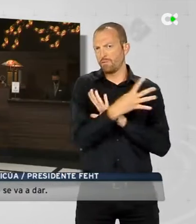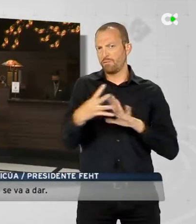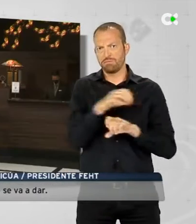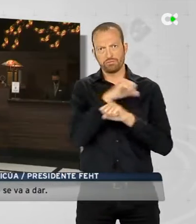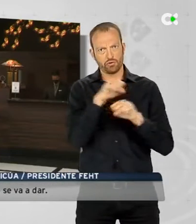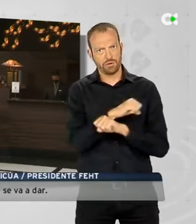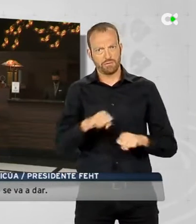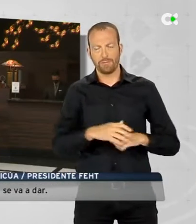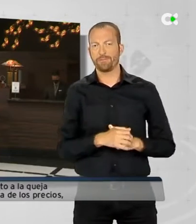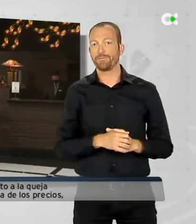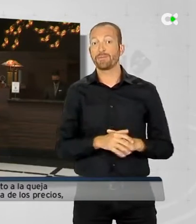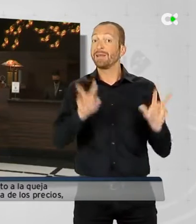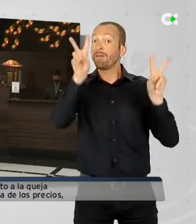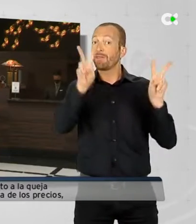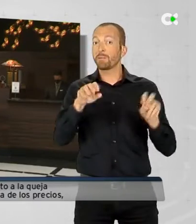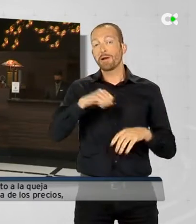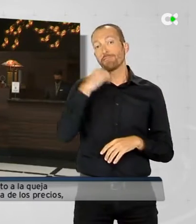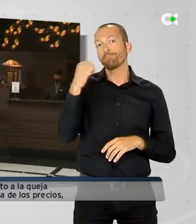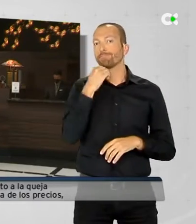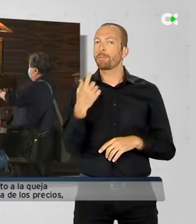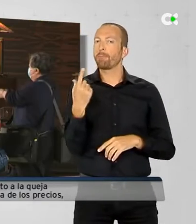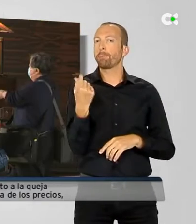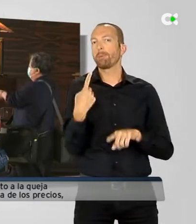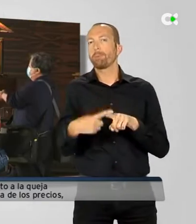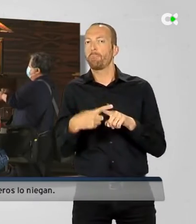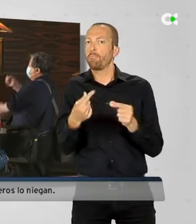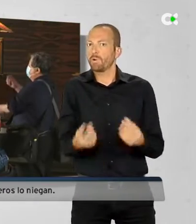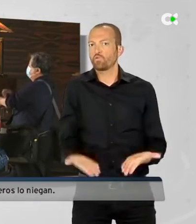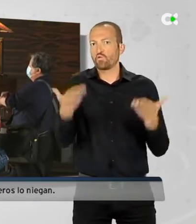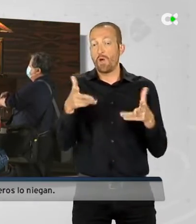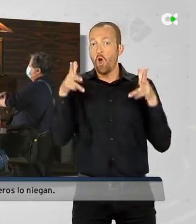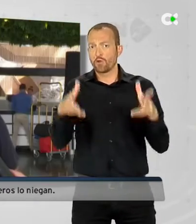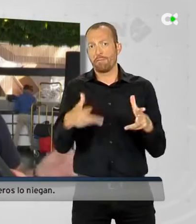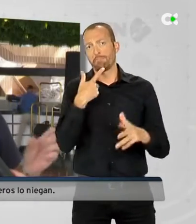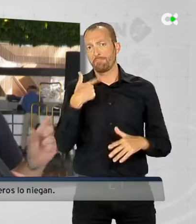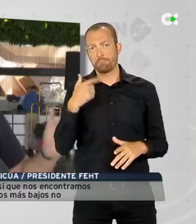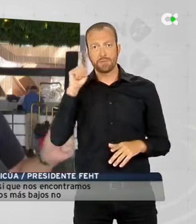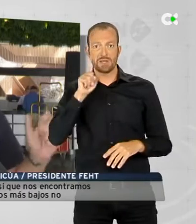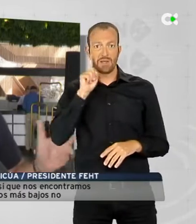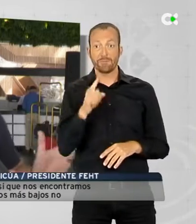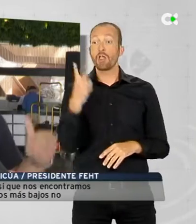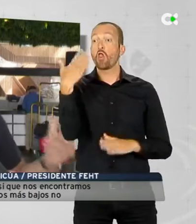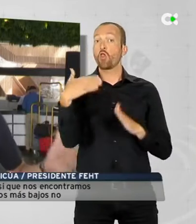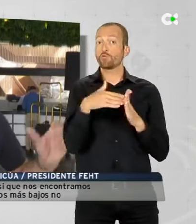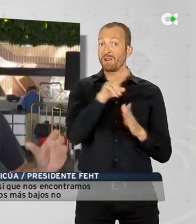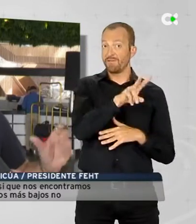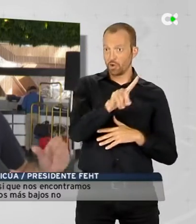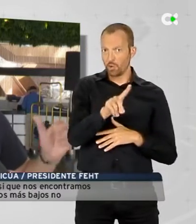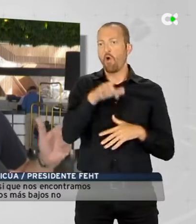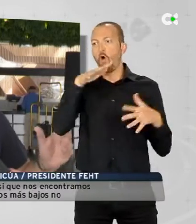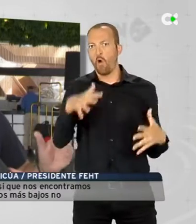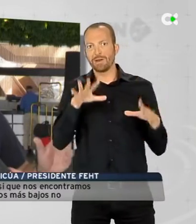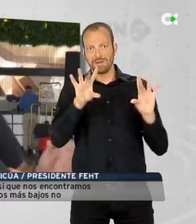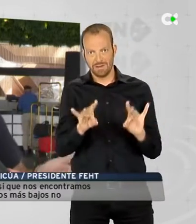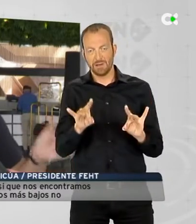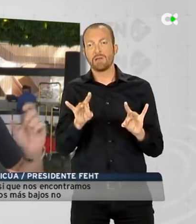dar. Respecto a la queja sobre el alza de los precios, los hoteleros lo niegan. Respecto al 2021, sí, nos encontramos